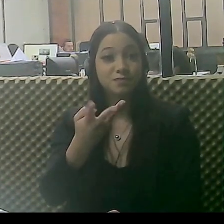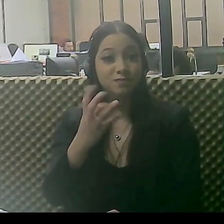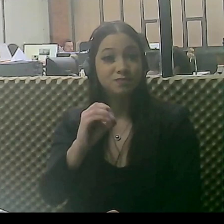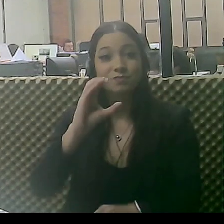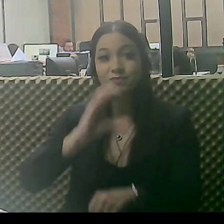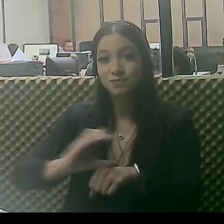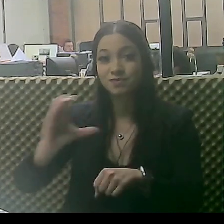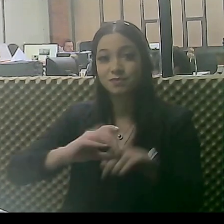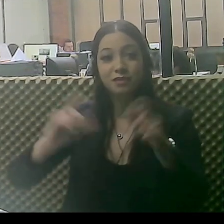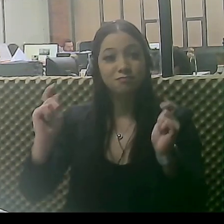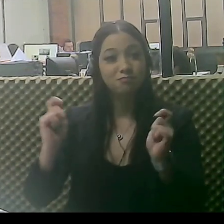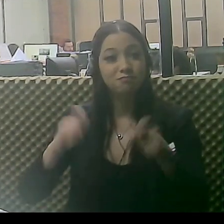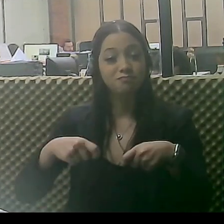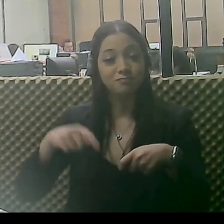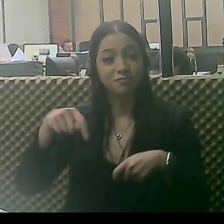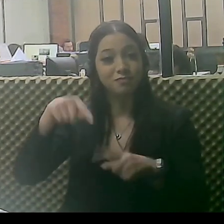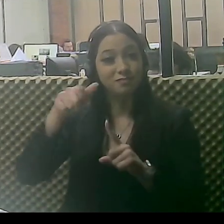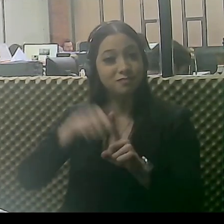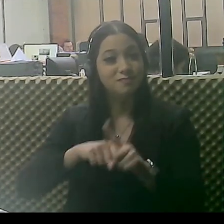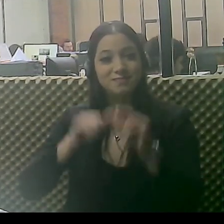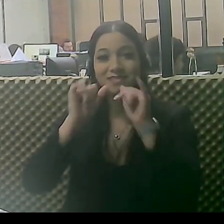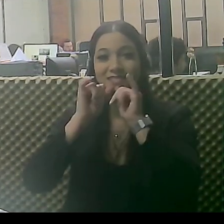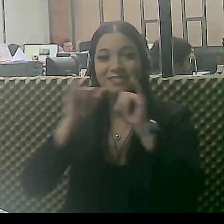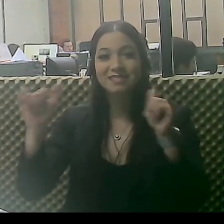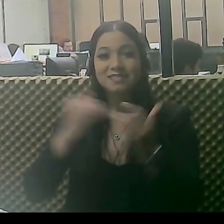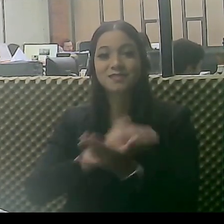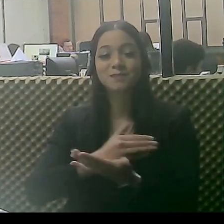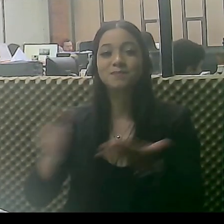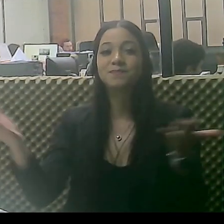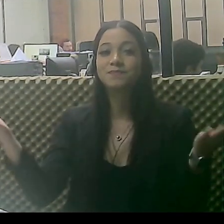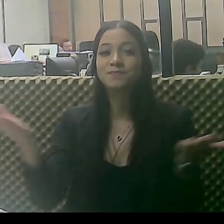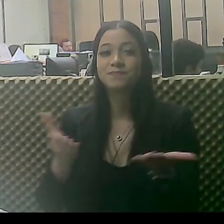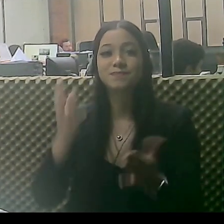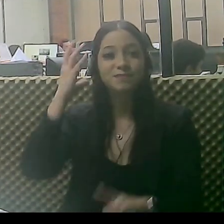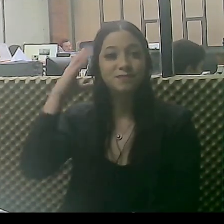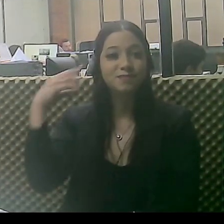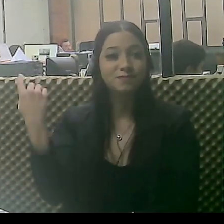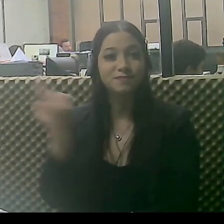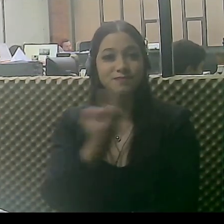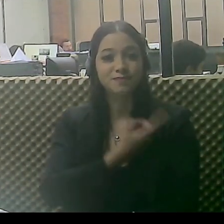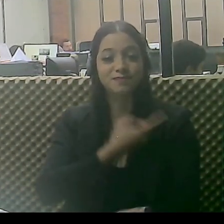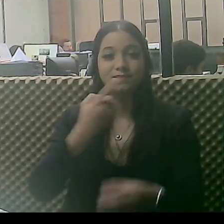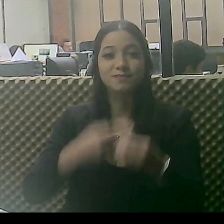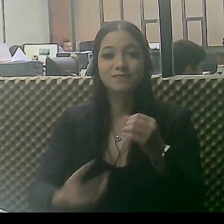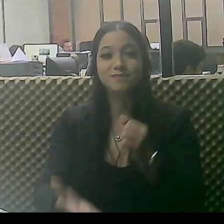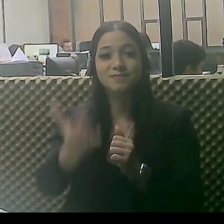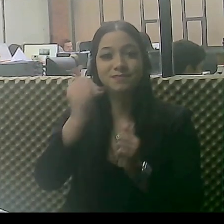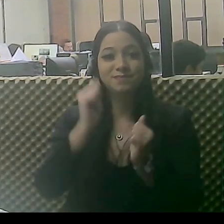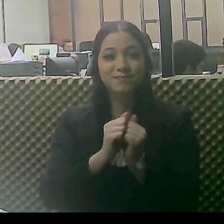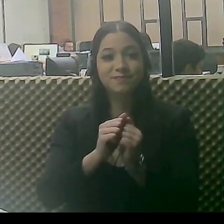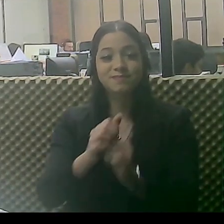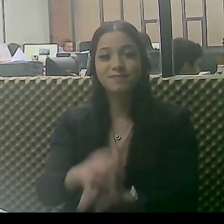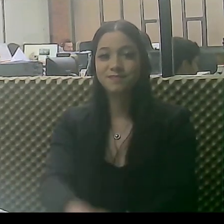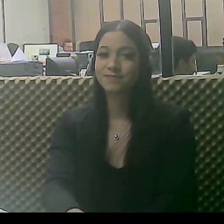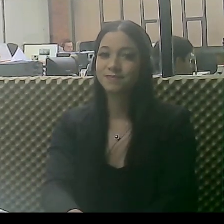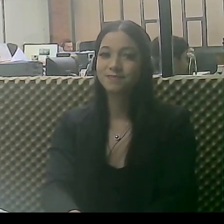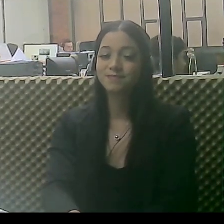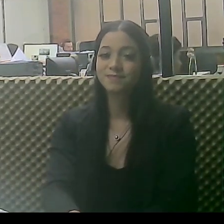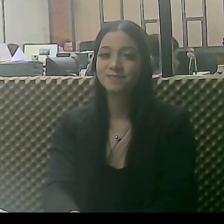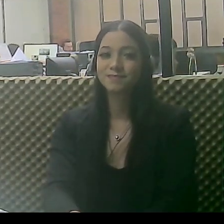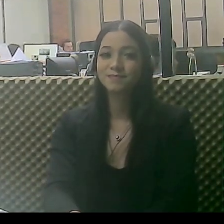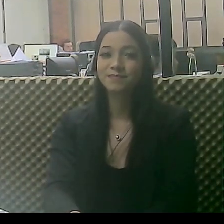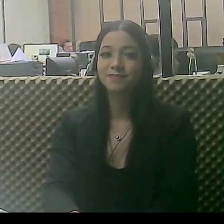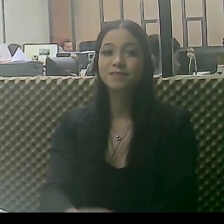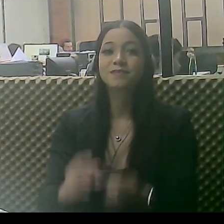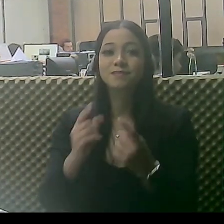40 capacitações neste mês. Essas e outras notícias a partir de agora na Rádio Nossa Cidade. Vem com a gente!